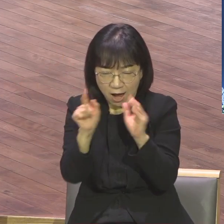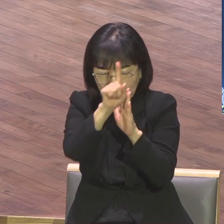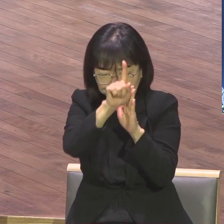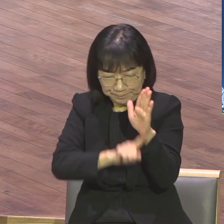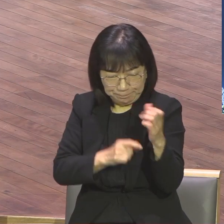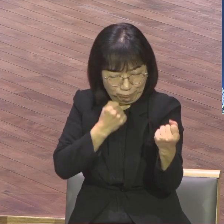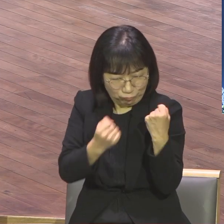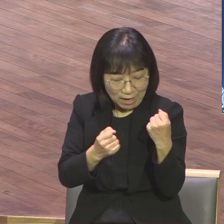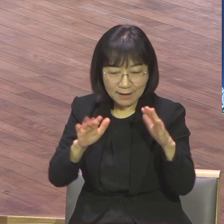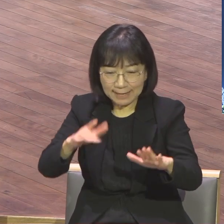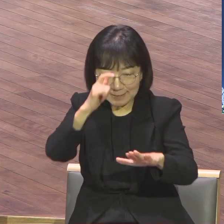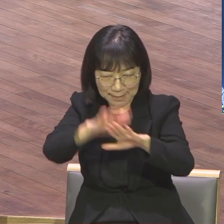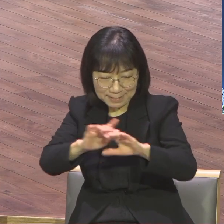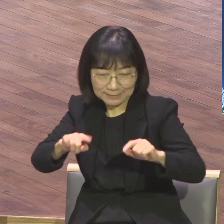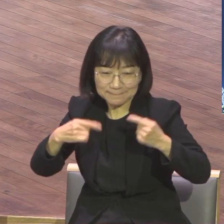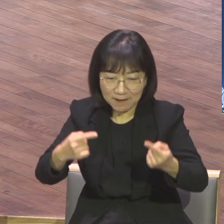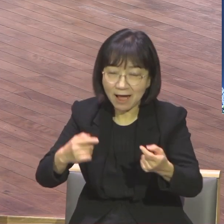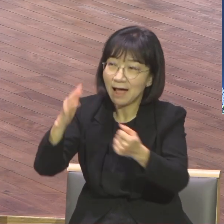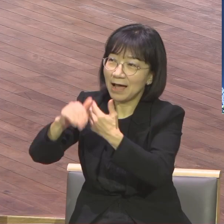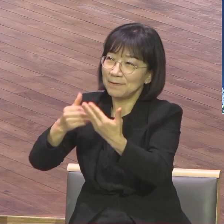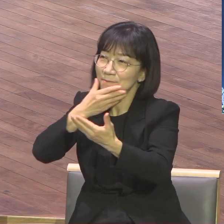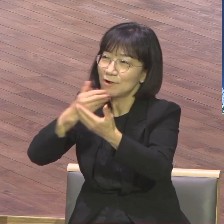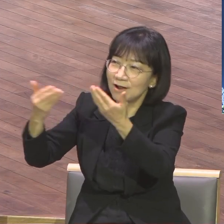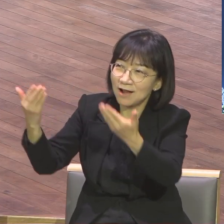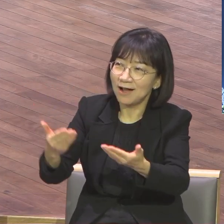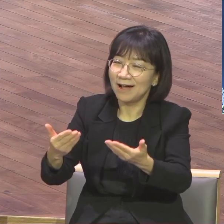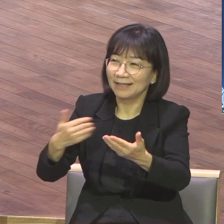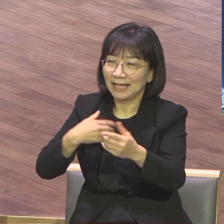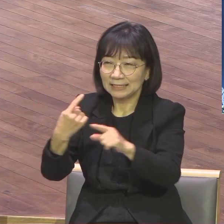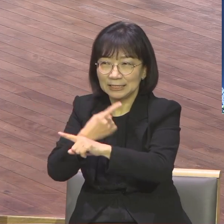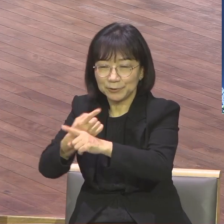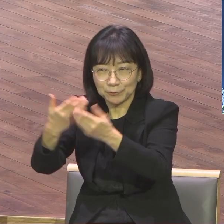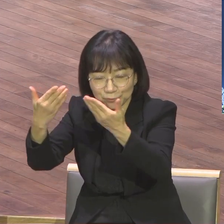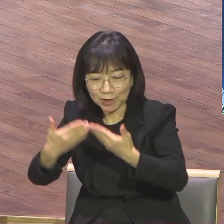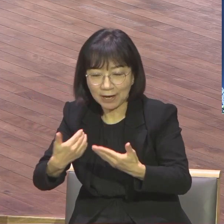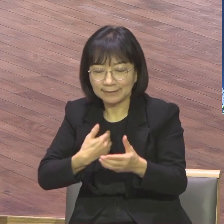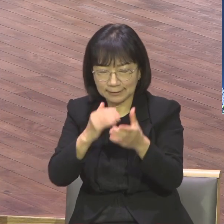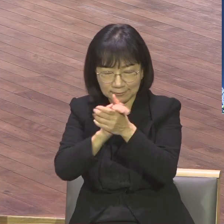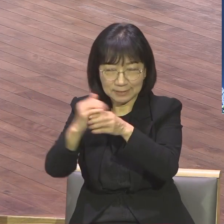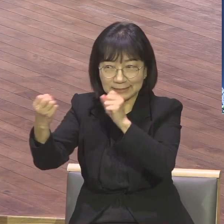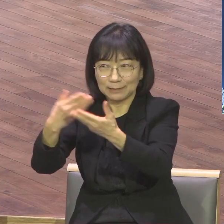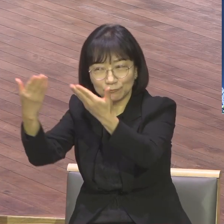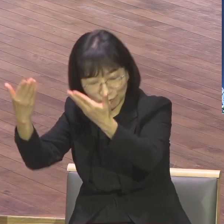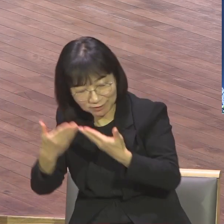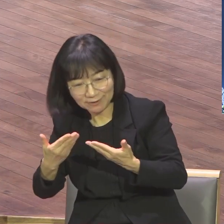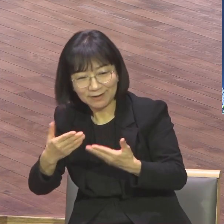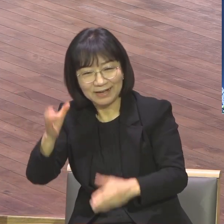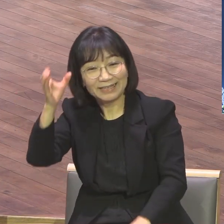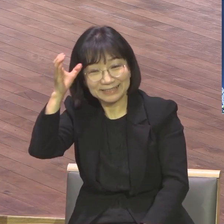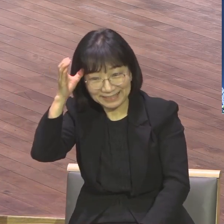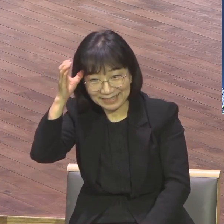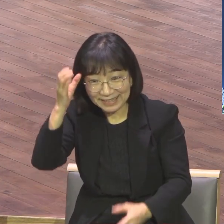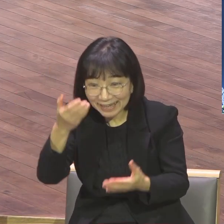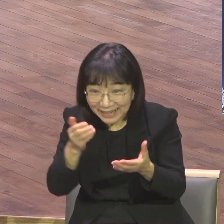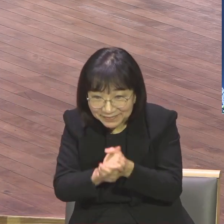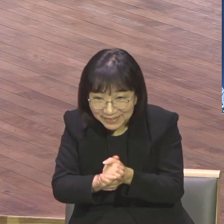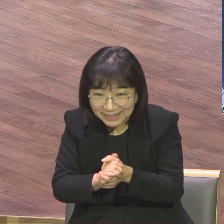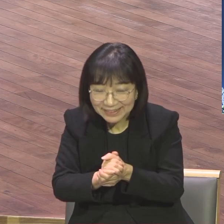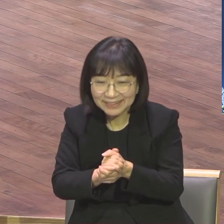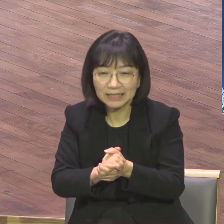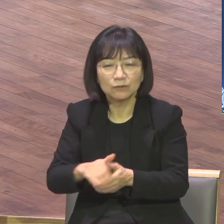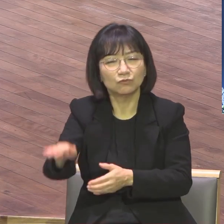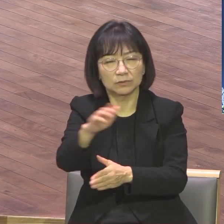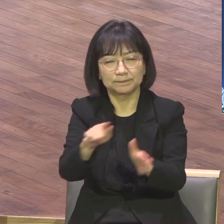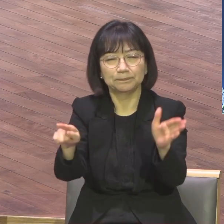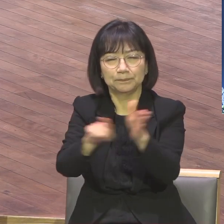하나님 나를 축복하실 거야. 나를 치유해 주실 거야. 내 기도 응답해 주실 거야. 아멘.